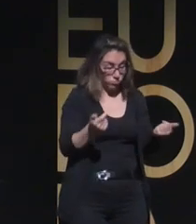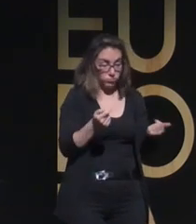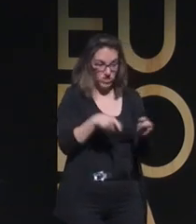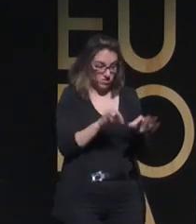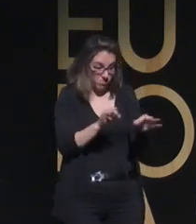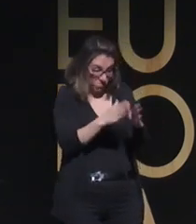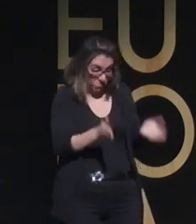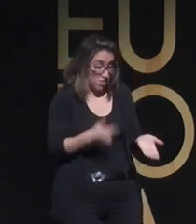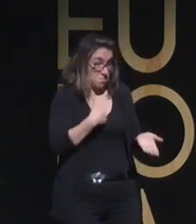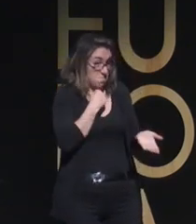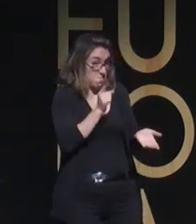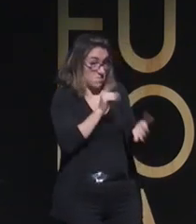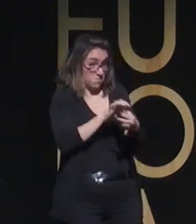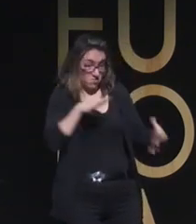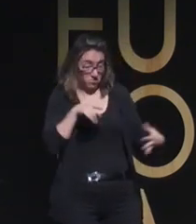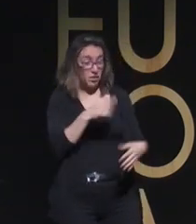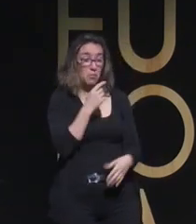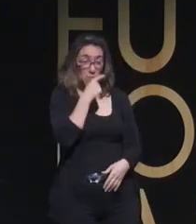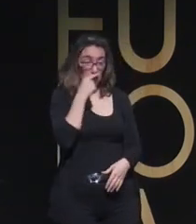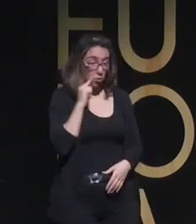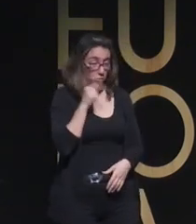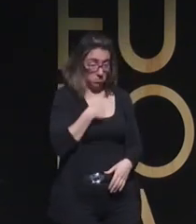no es de mi hijo. Ese bigote no es de mi hijo, ¿no?